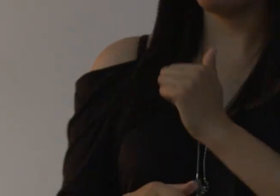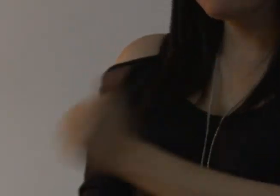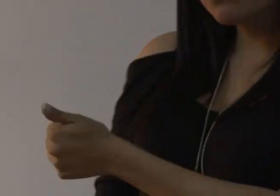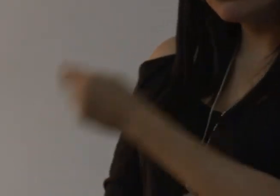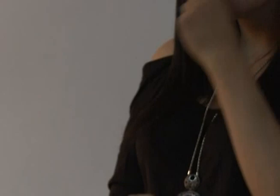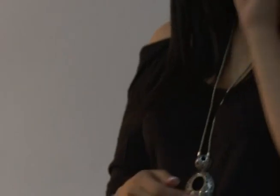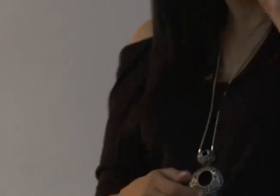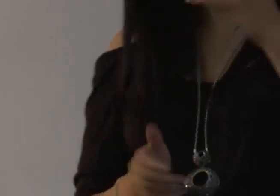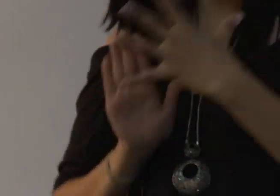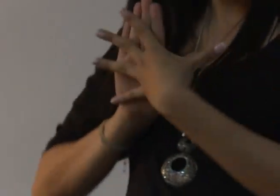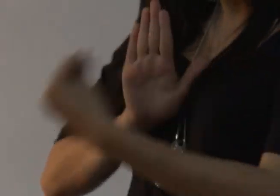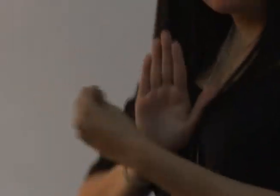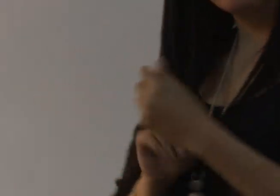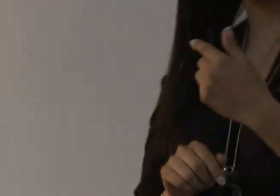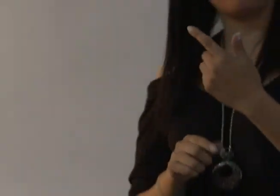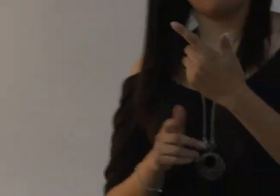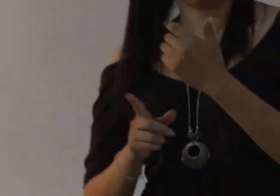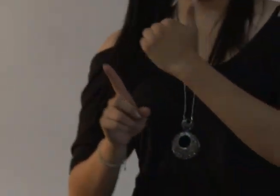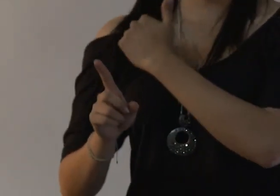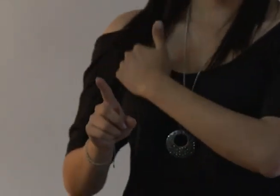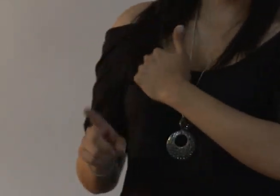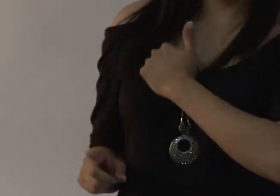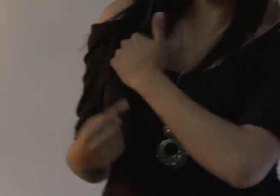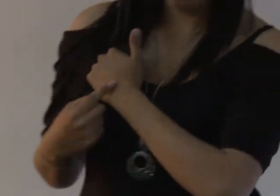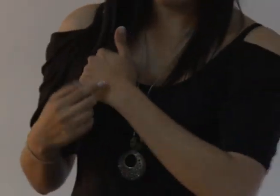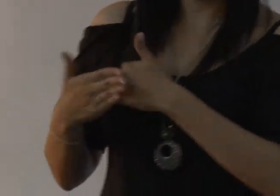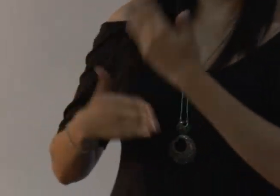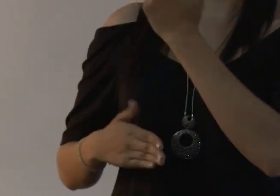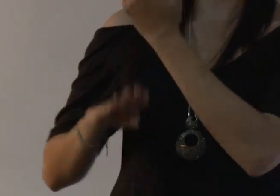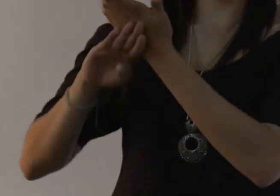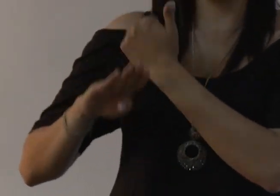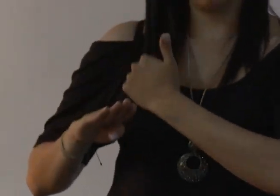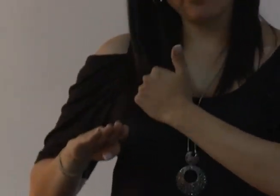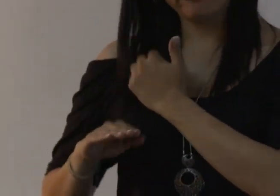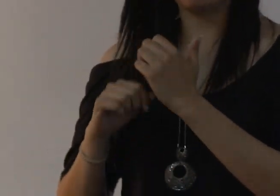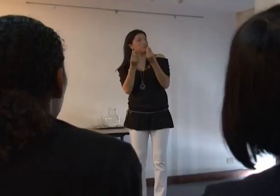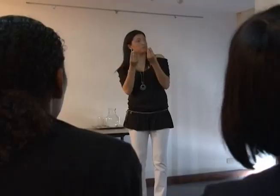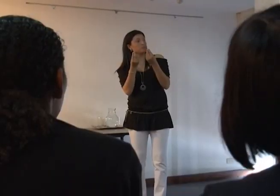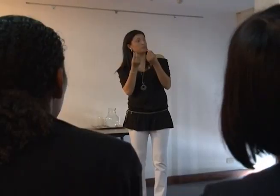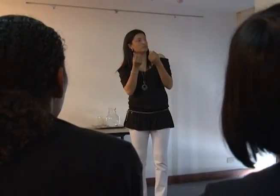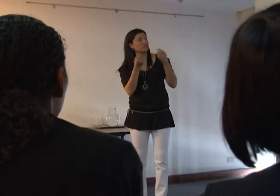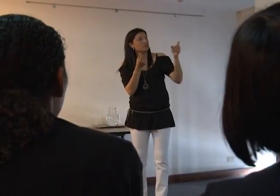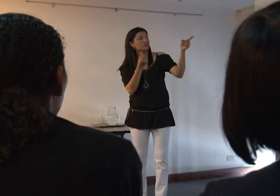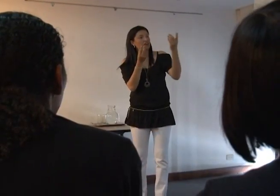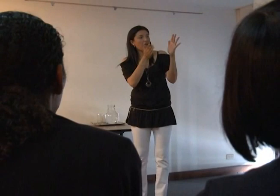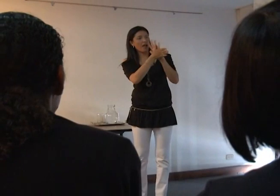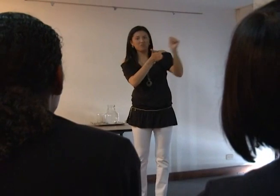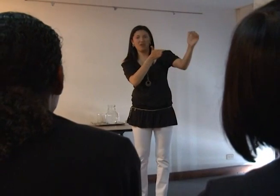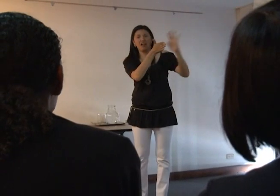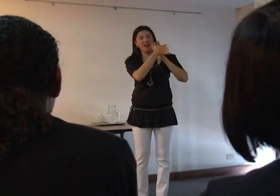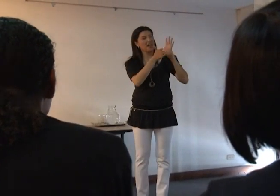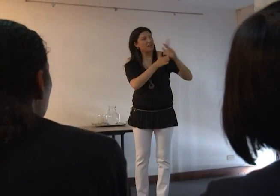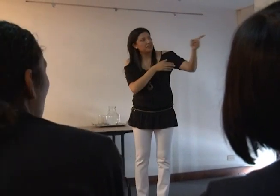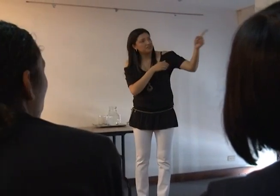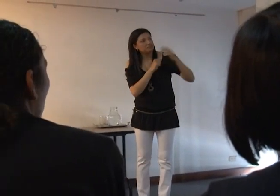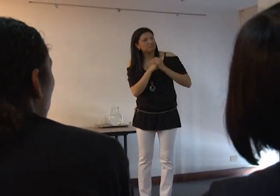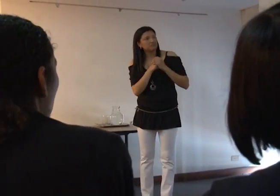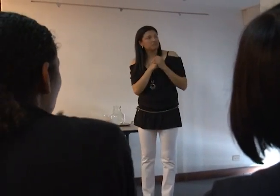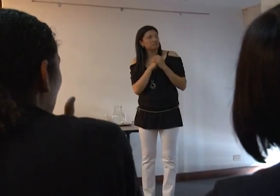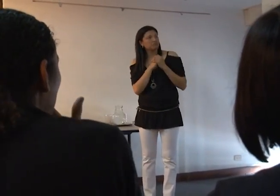las deficiencias que se presentan en el momento del ingreso y permiten también alcanzar las